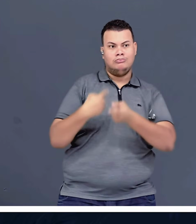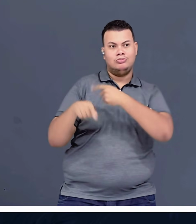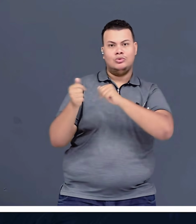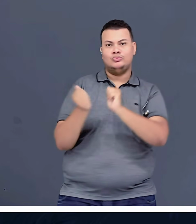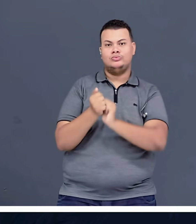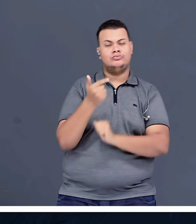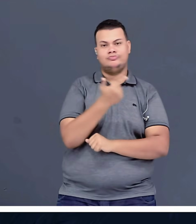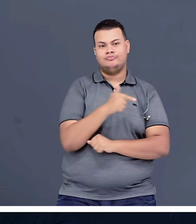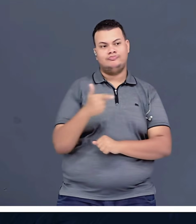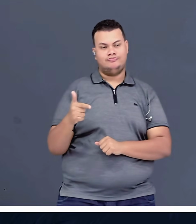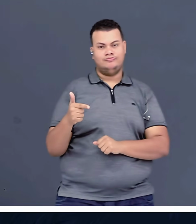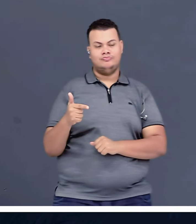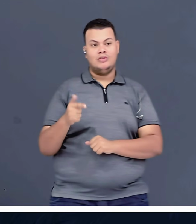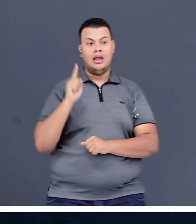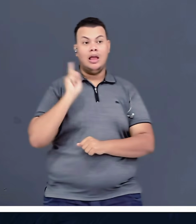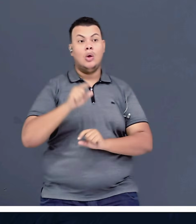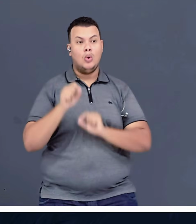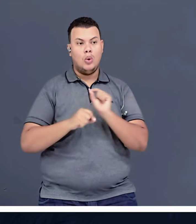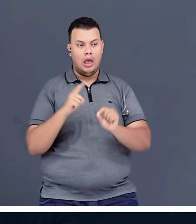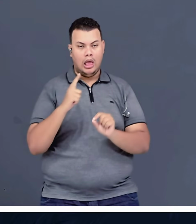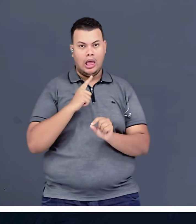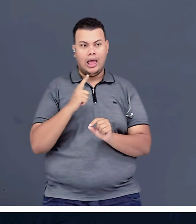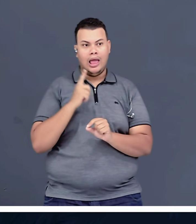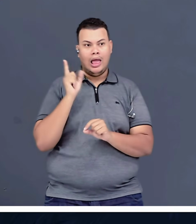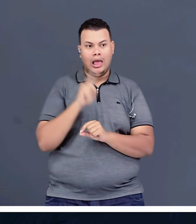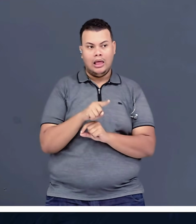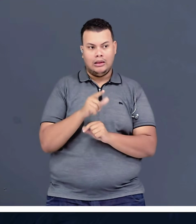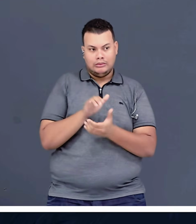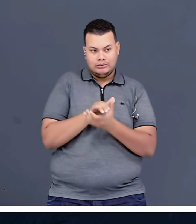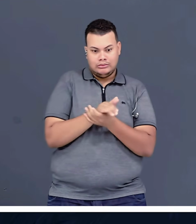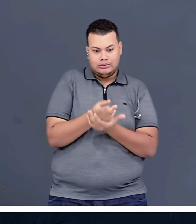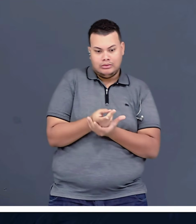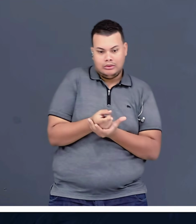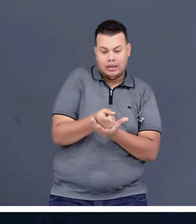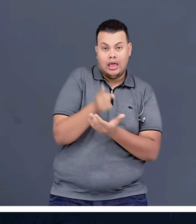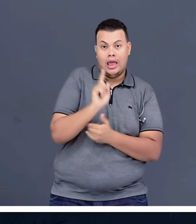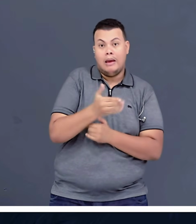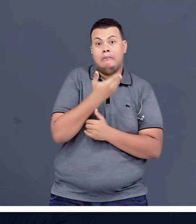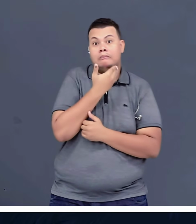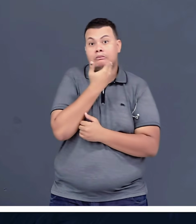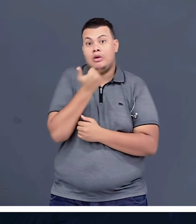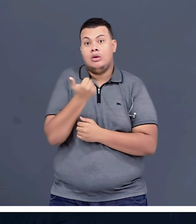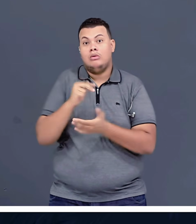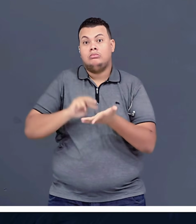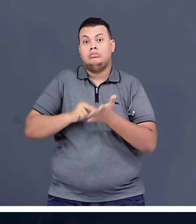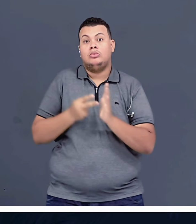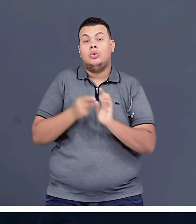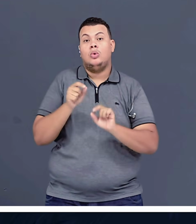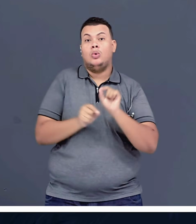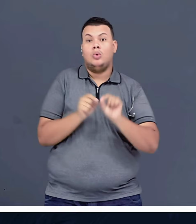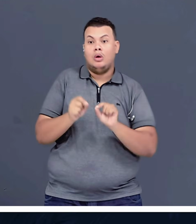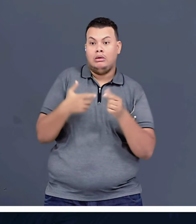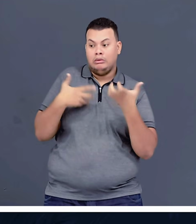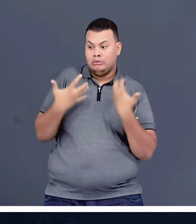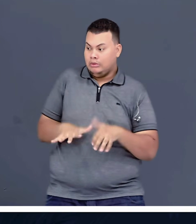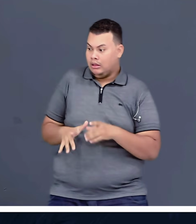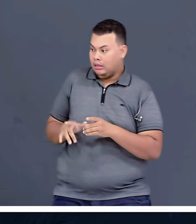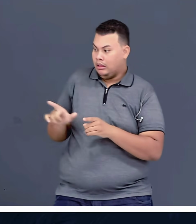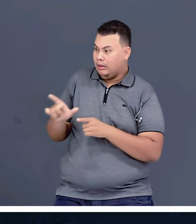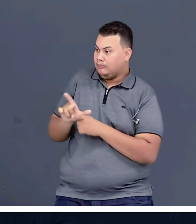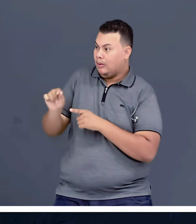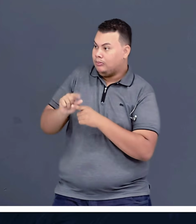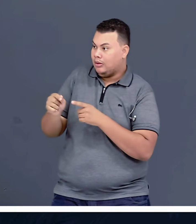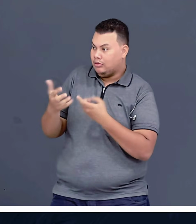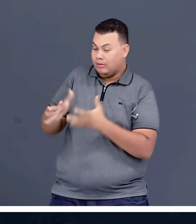juntos. É para segurar o que tem. Olha, é melhor um na mão do que dois voando. Mentalidade